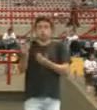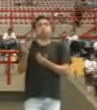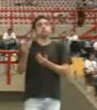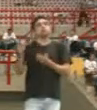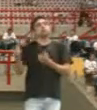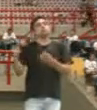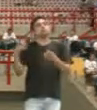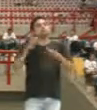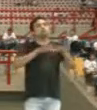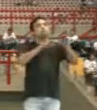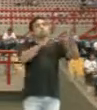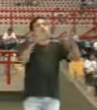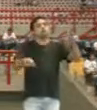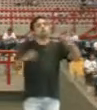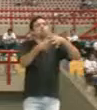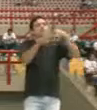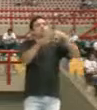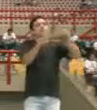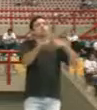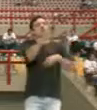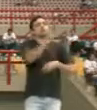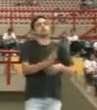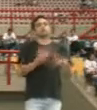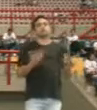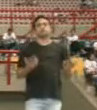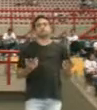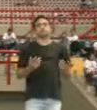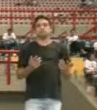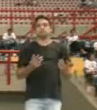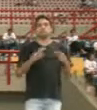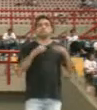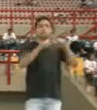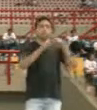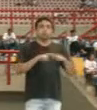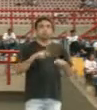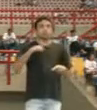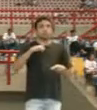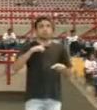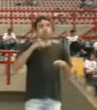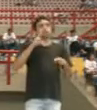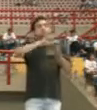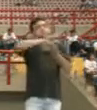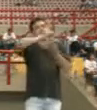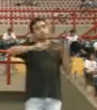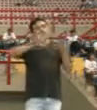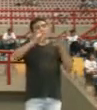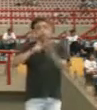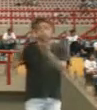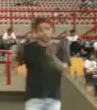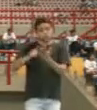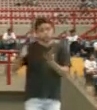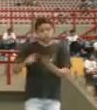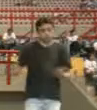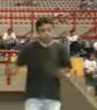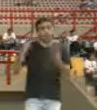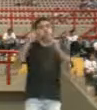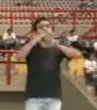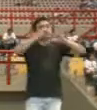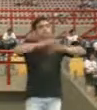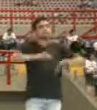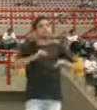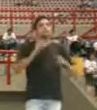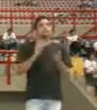nos protestos populares brasileiros, por que não? Então eu teria muitas informações jornalísticas para citar.